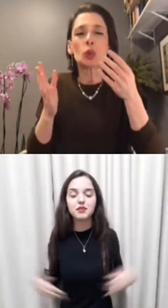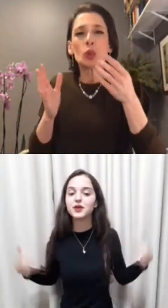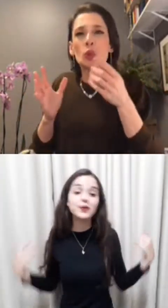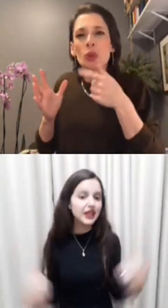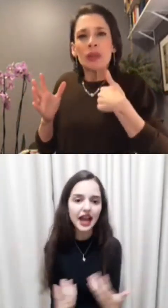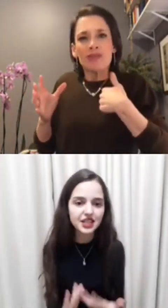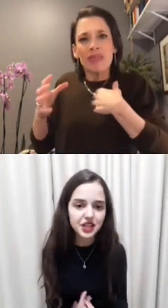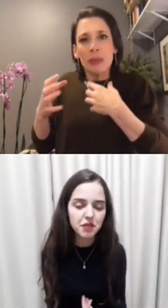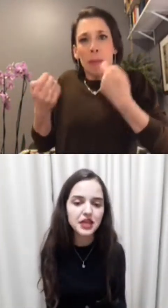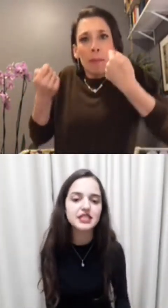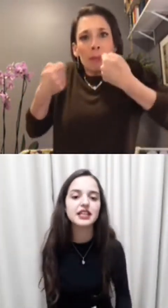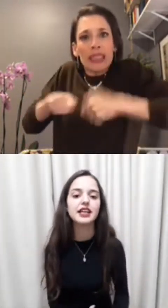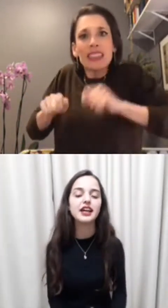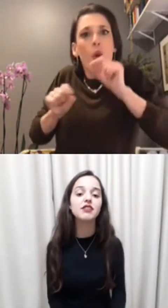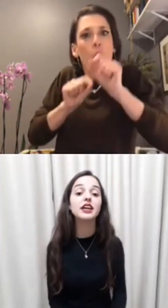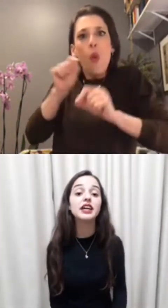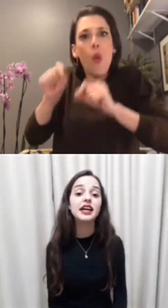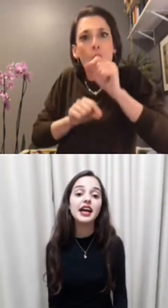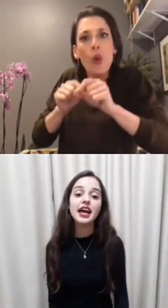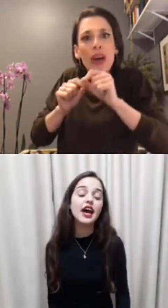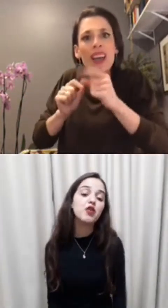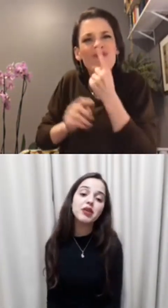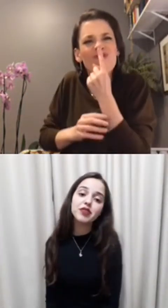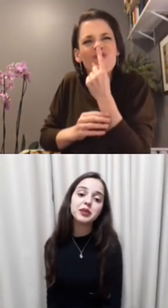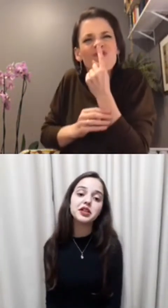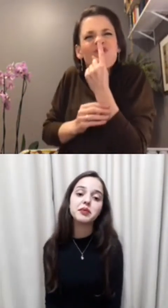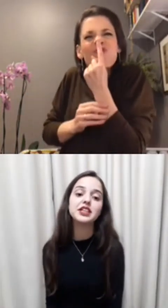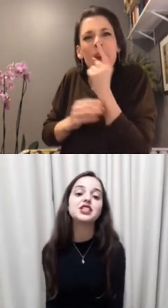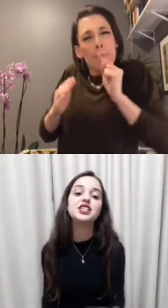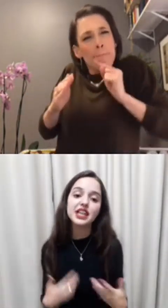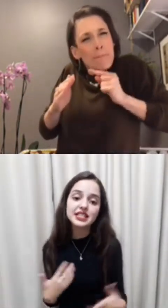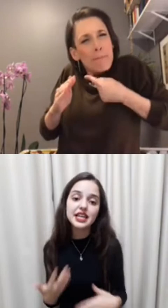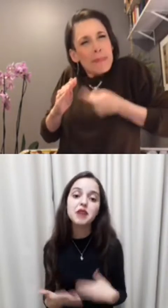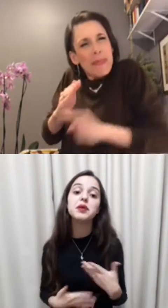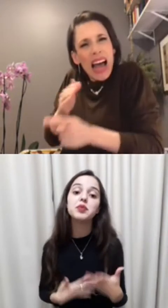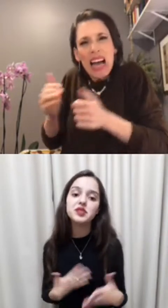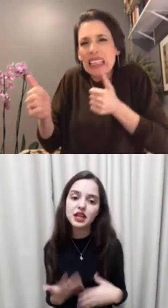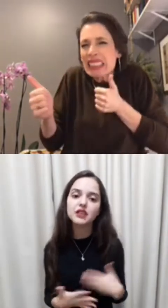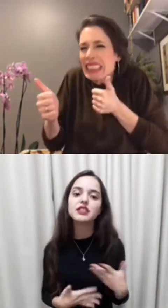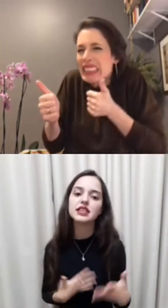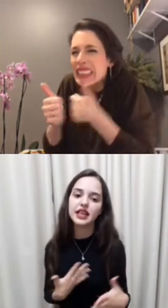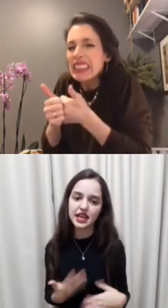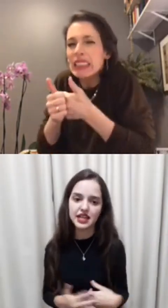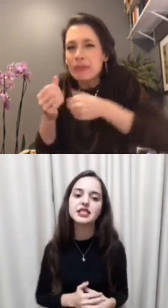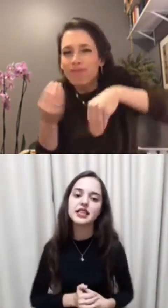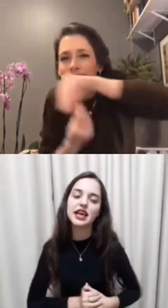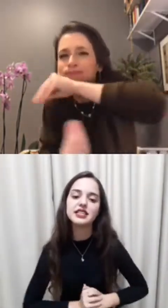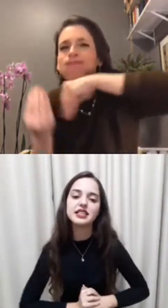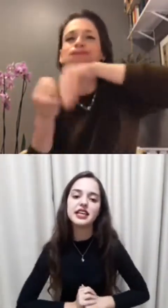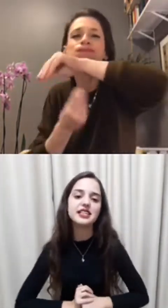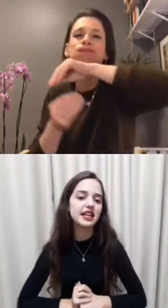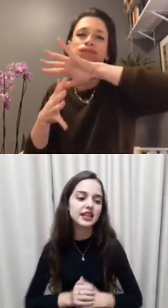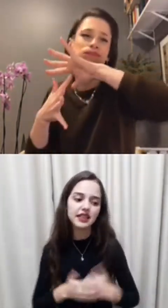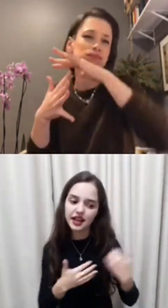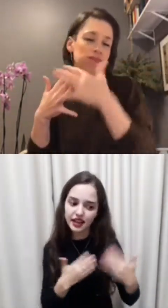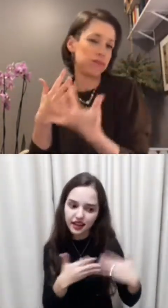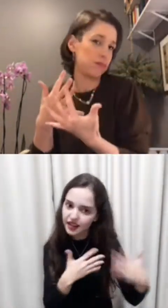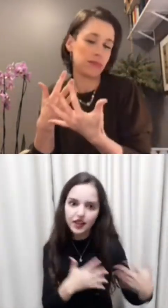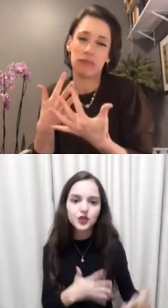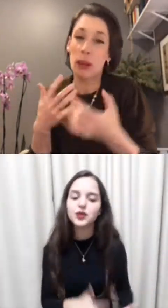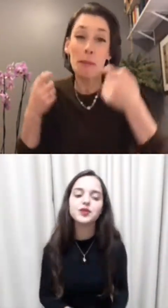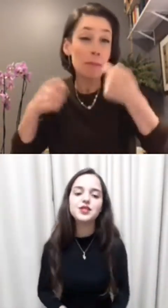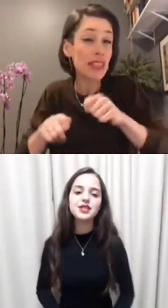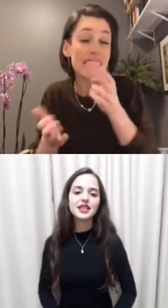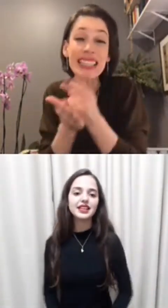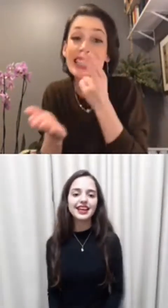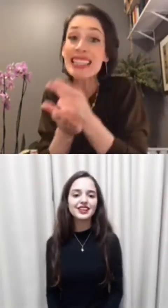que mergulhar de cabeça na língua, é uma forma também da gente estar sempre buscando esse interesse, né? Esse interesse tem que estar ali